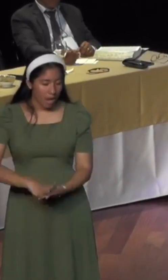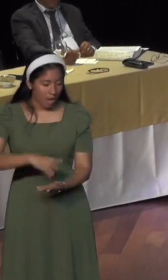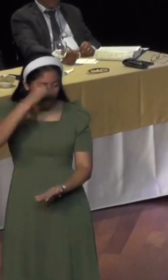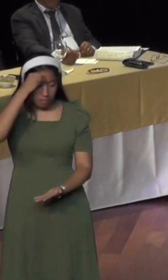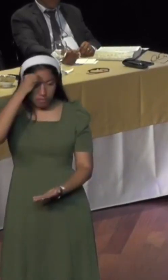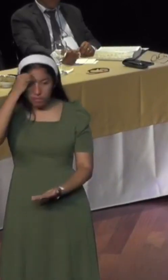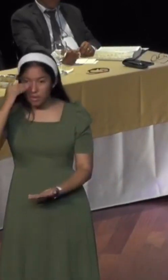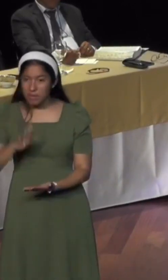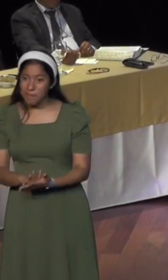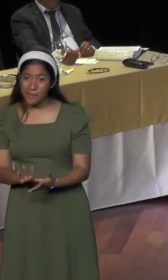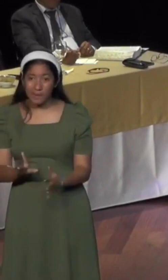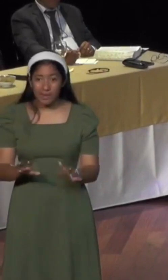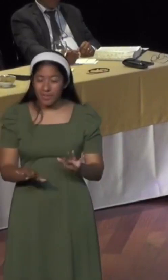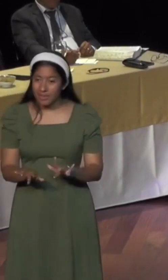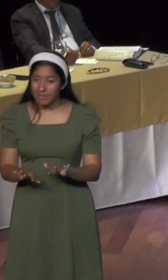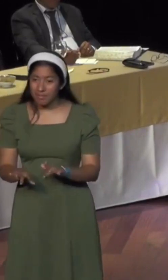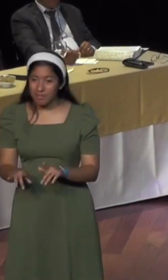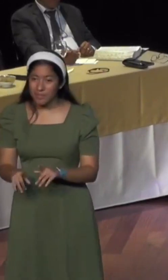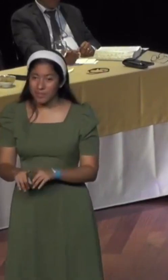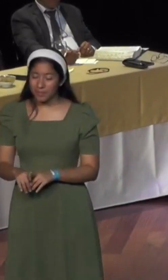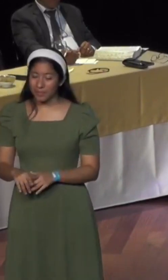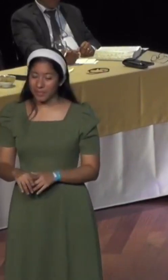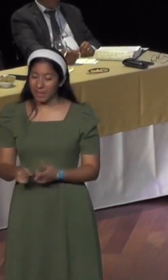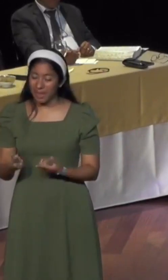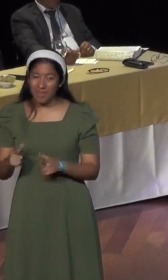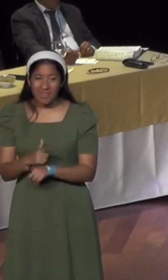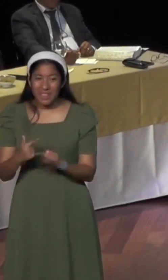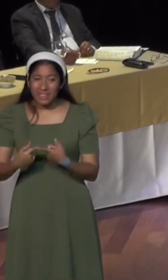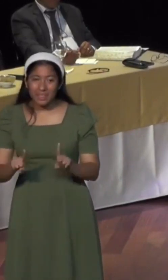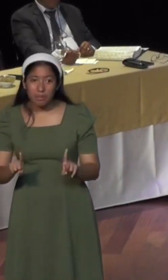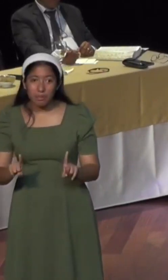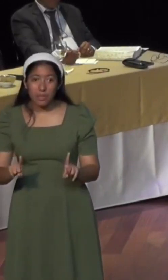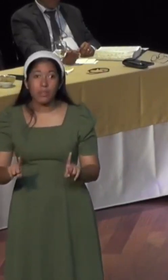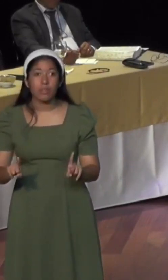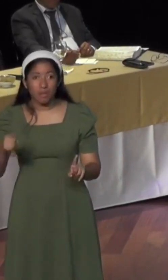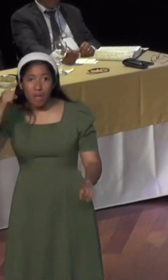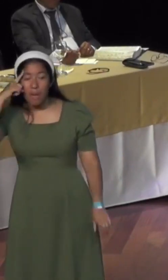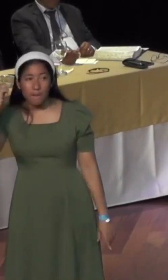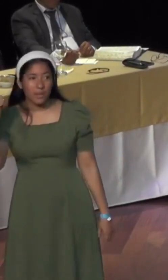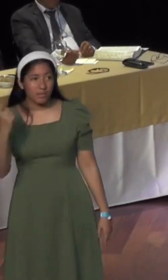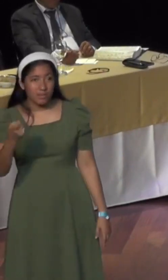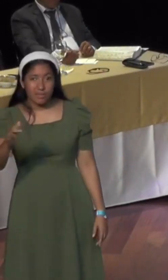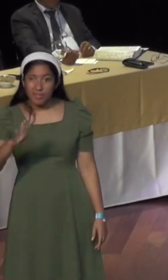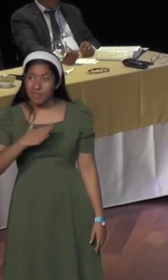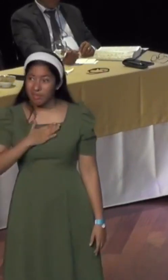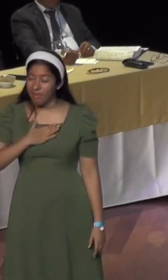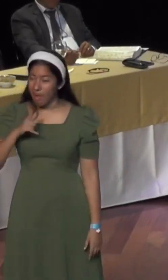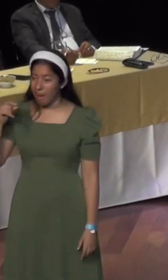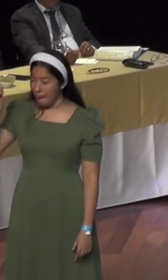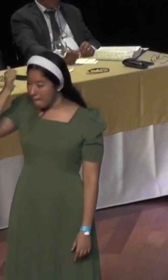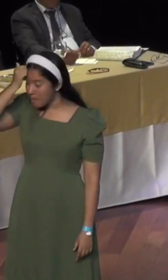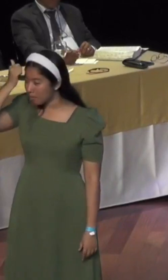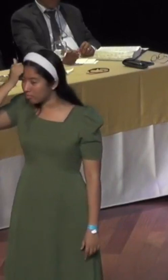chino. Y me decía, profesor, este chino siguió creyendo que yo era profesor.